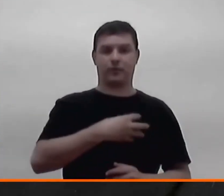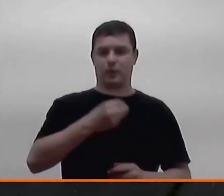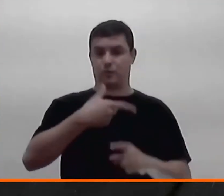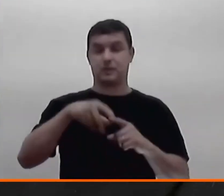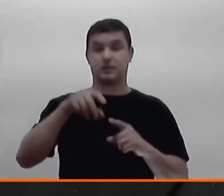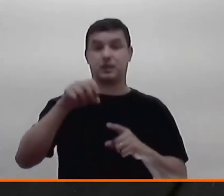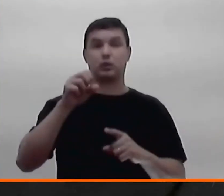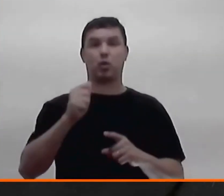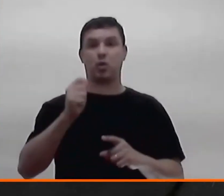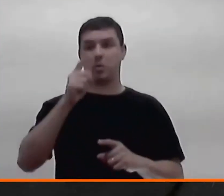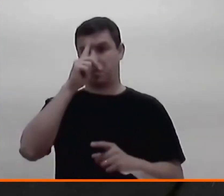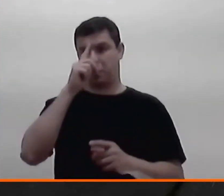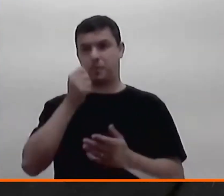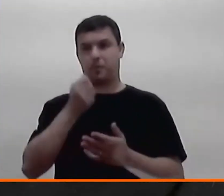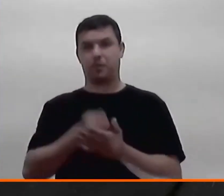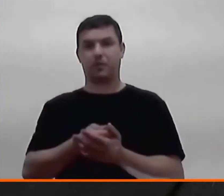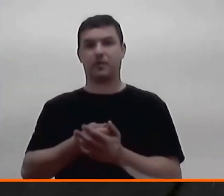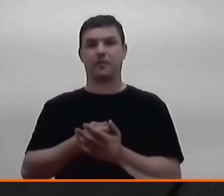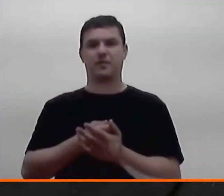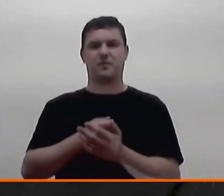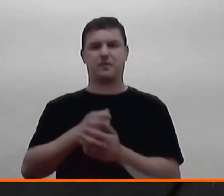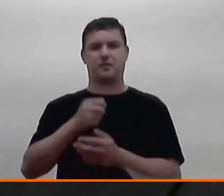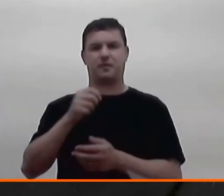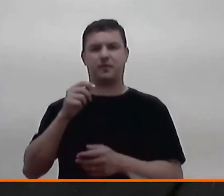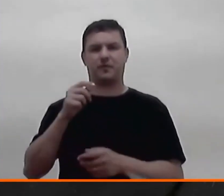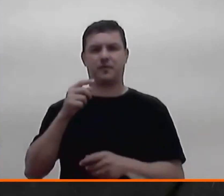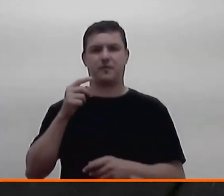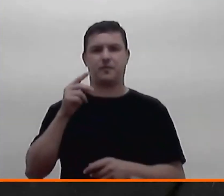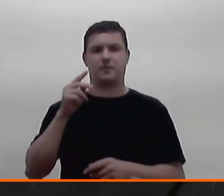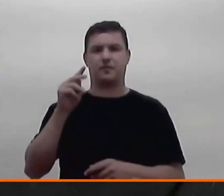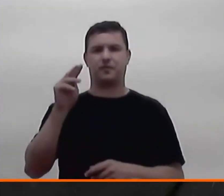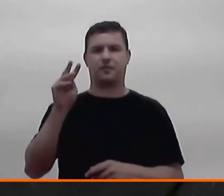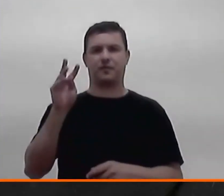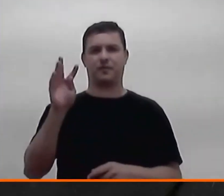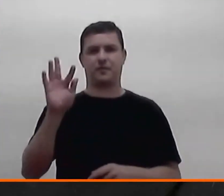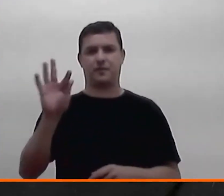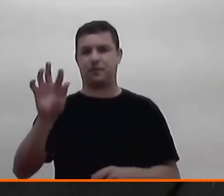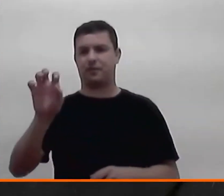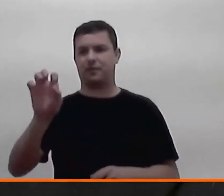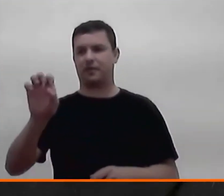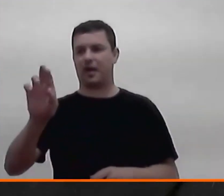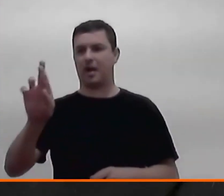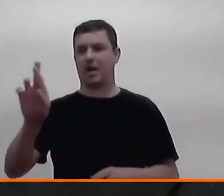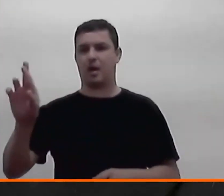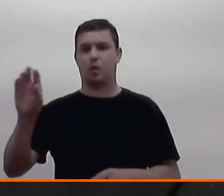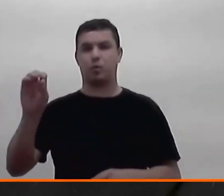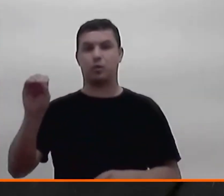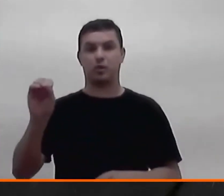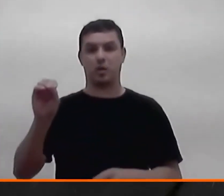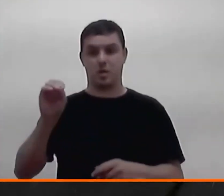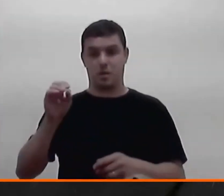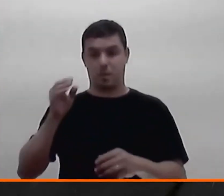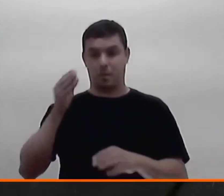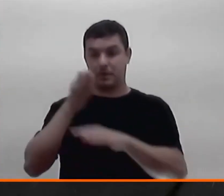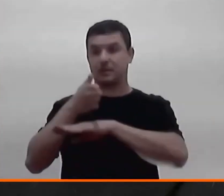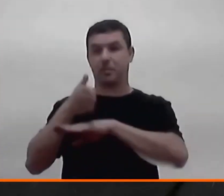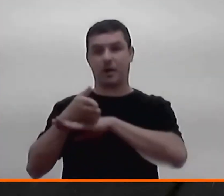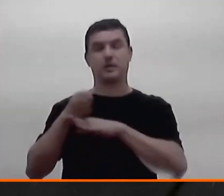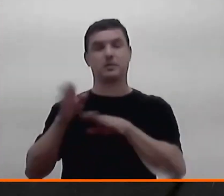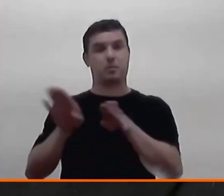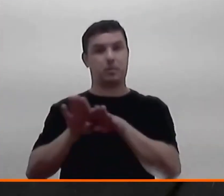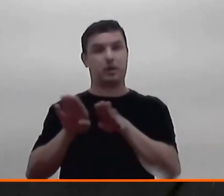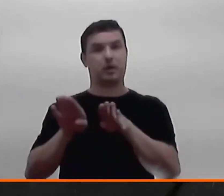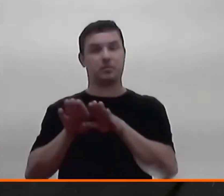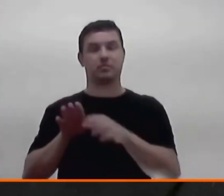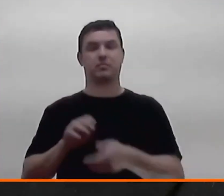de ferro. Nós também vamos fazer parte. Senhor Jesus, Senhor